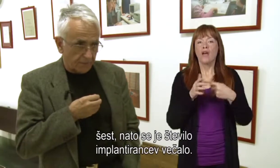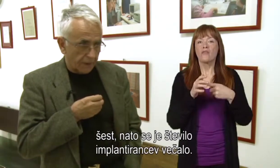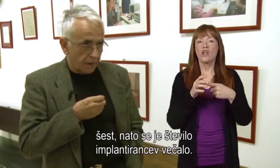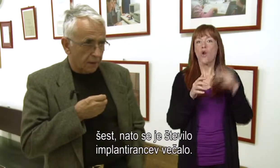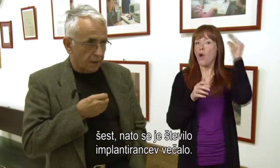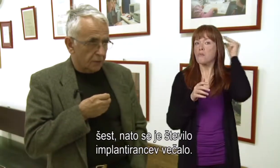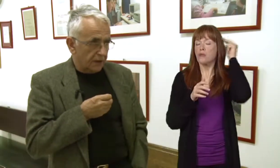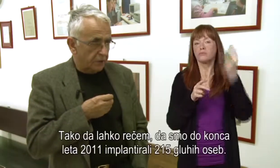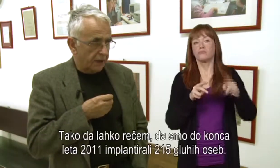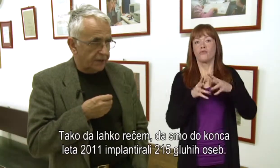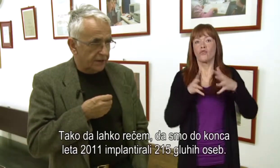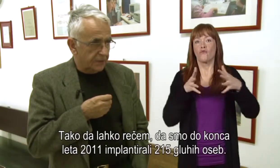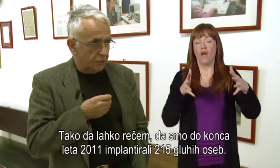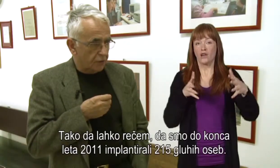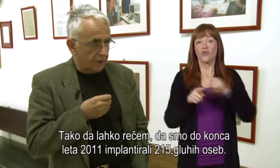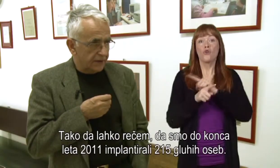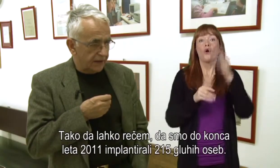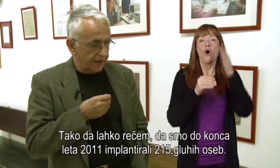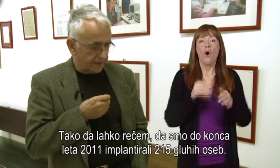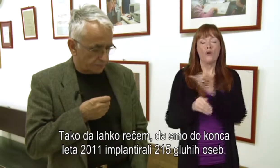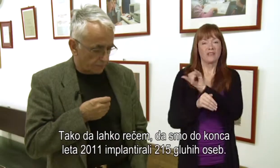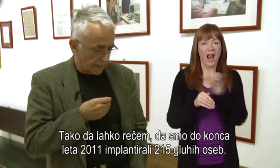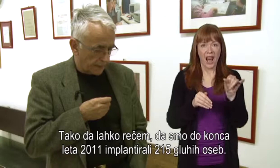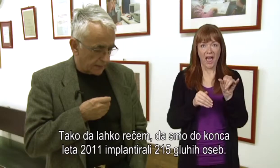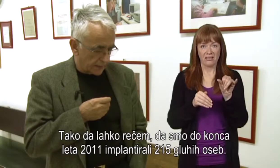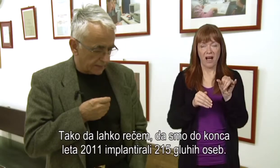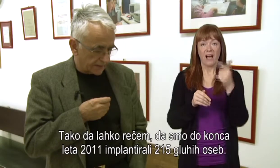večalo. Tako da lahko rečem, da smo do konca leta